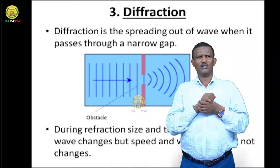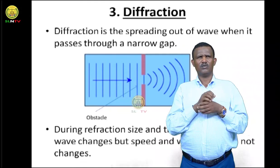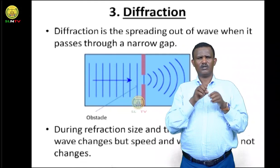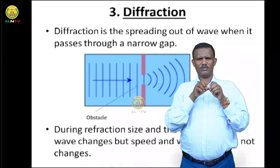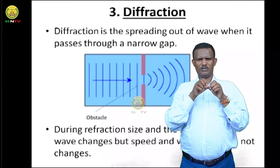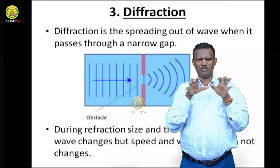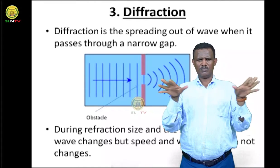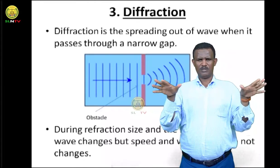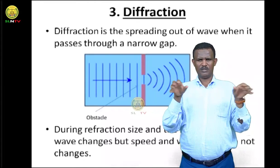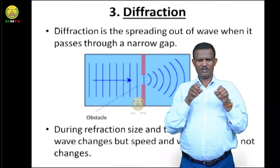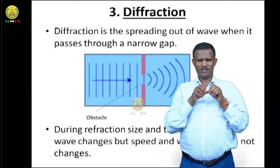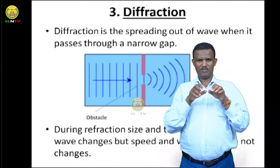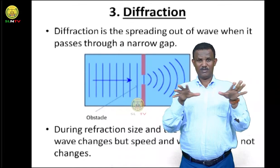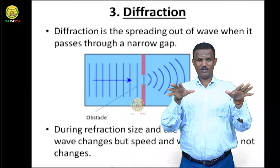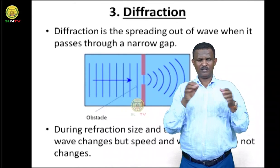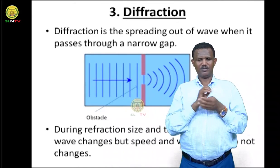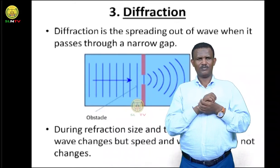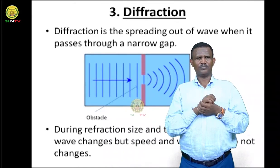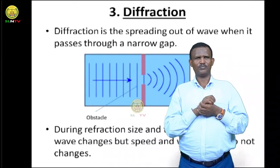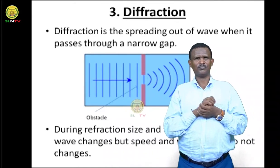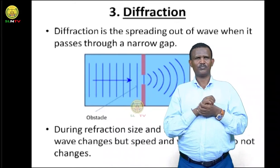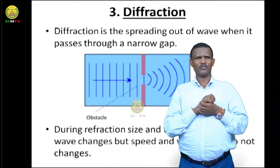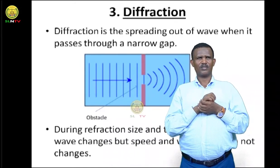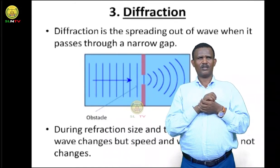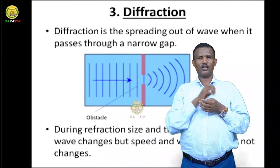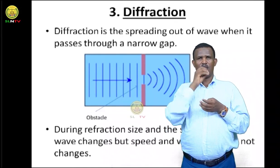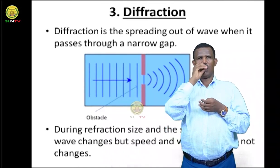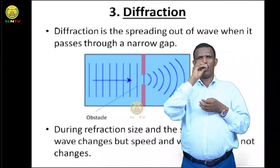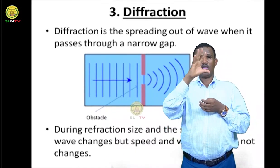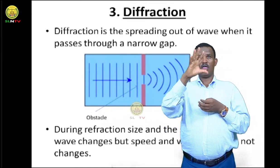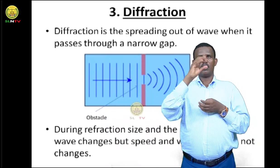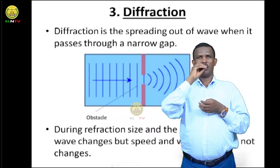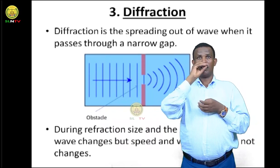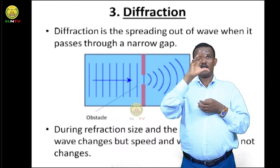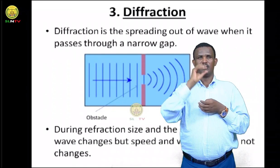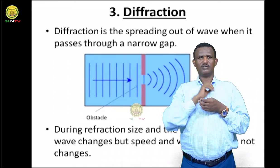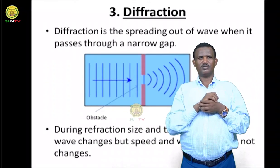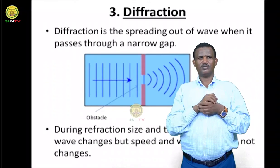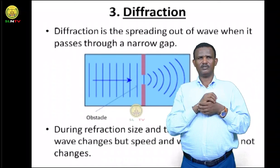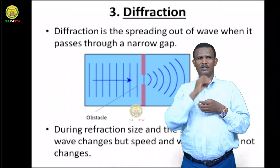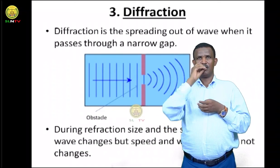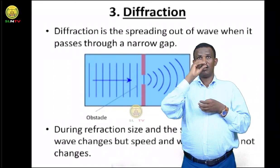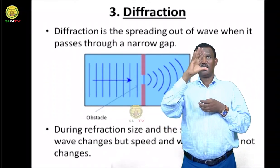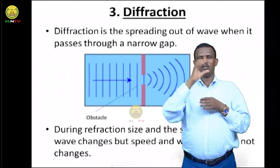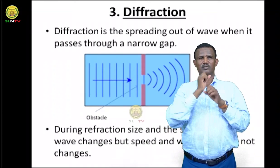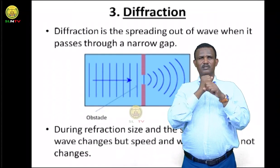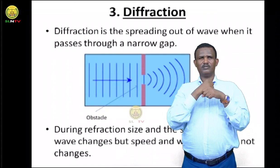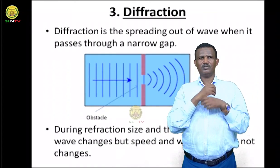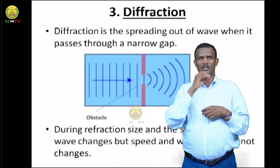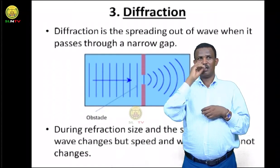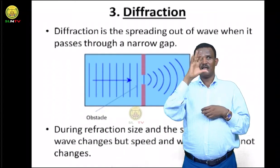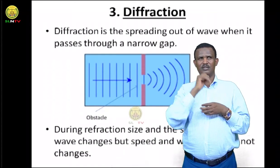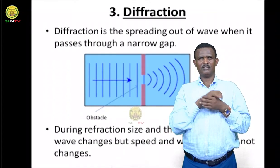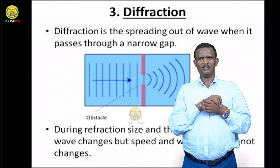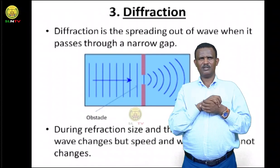gadaalbaah marka dhawaq adigoo fasalka fadhiya aada dhawaq samayso ama adoo qolka ku jira markaad dhawaq samayso codkaagii marka